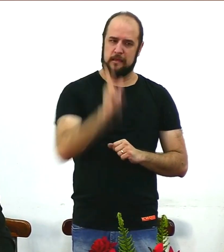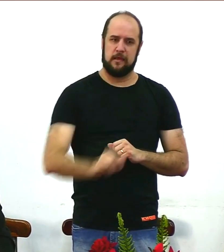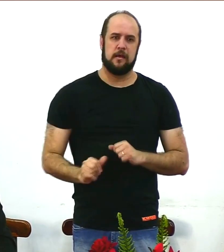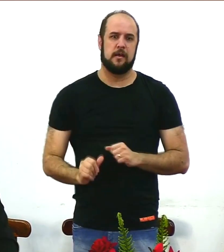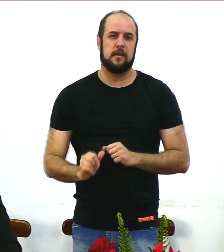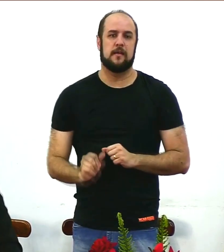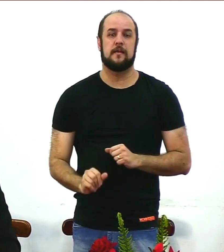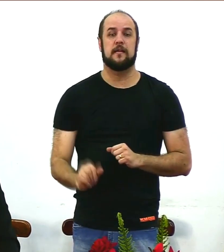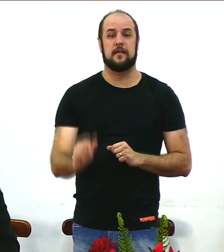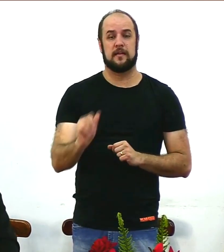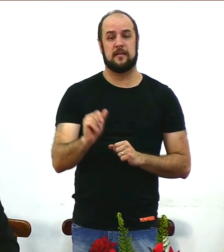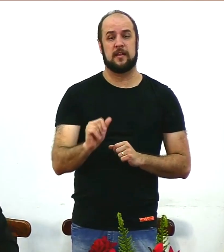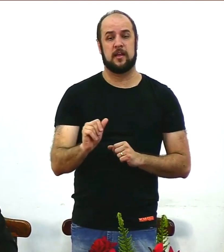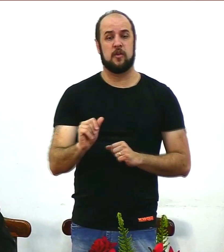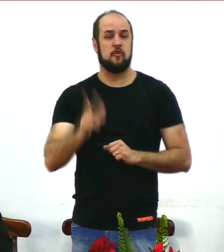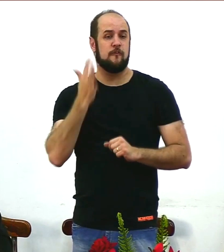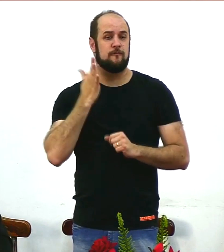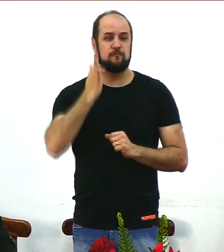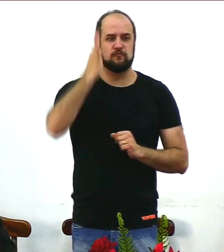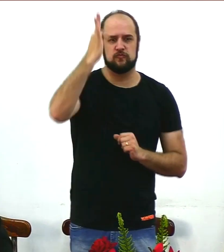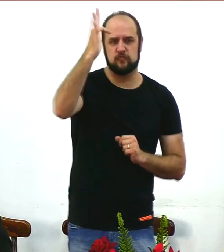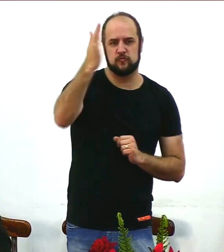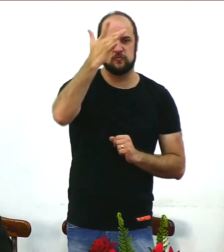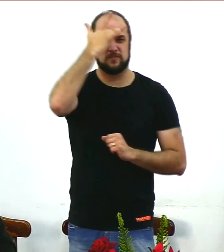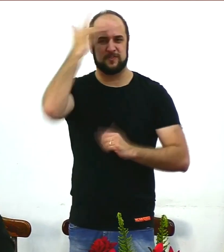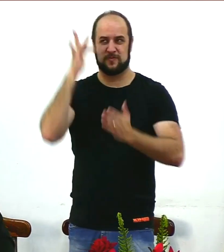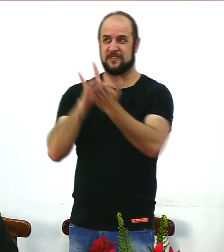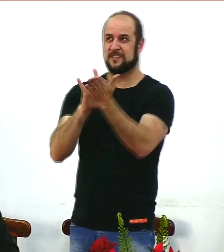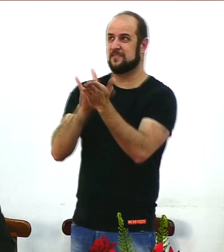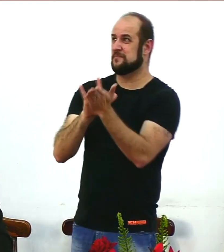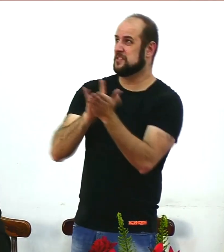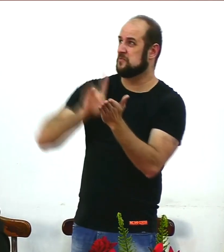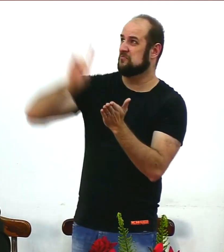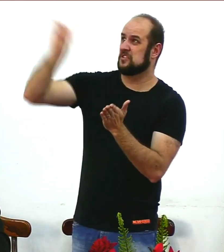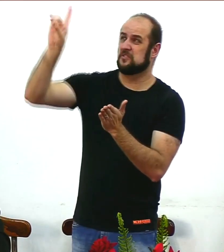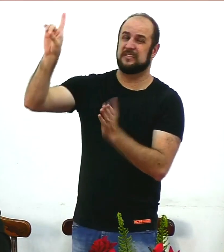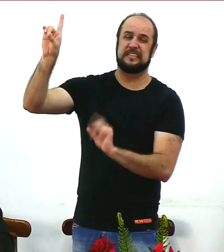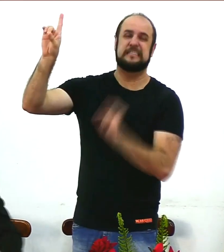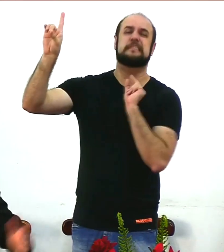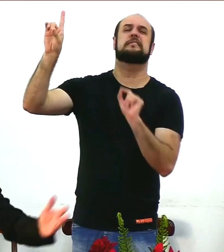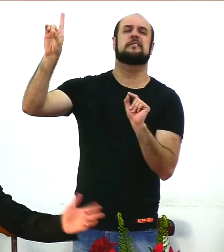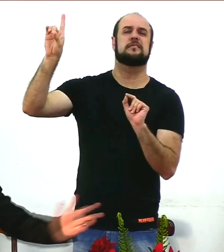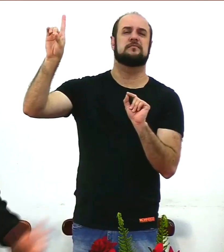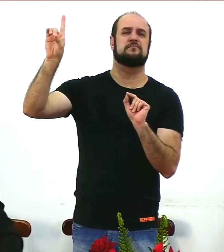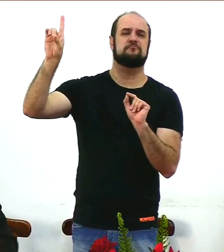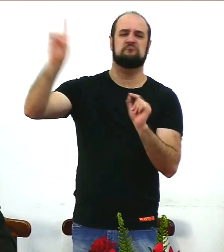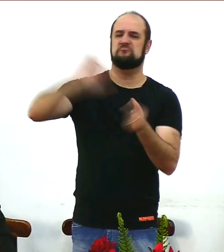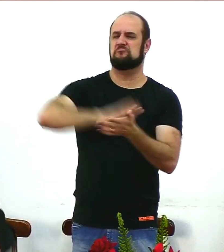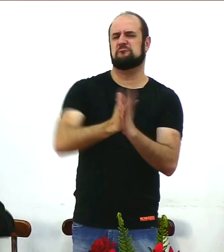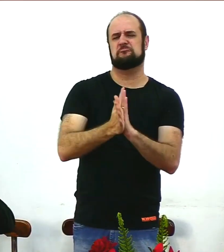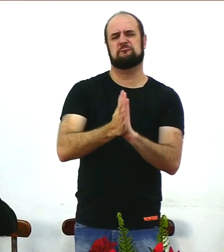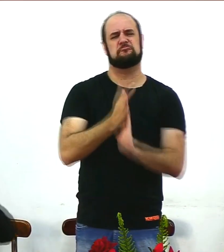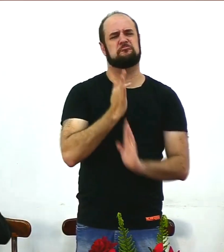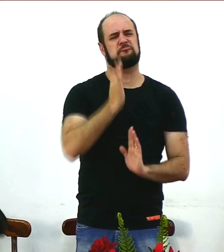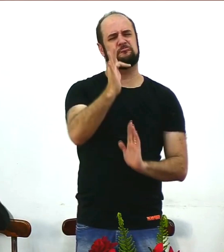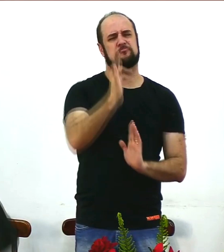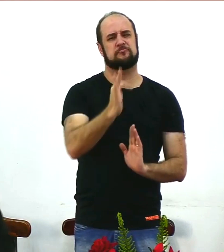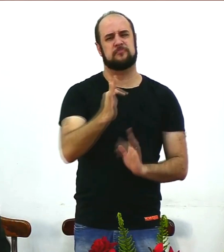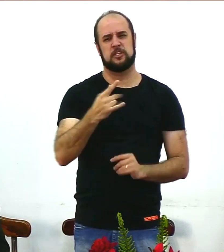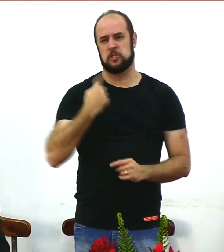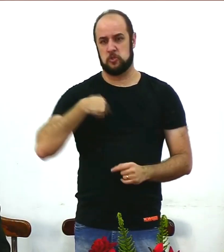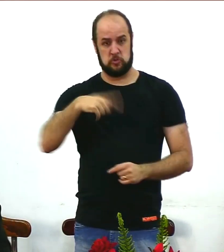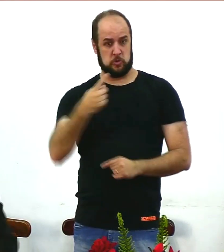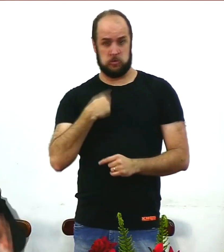ainda não havia essa forma de tratar as coisas. Por quê, meus irmãos? Por que é que os inimigos devem ser amados?